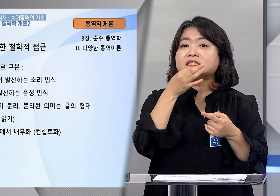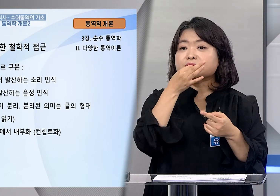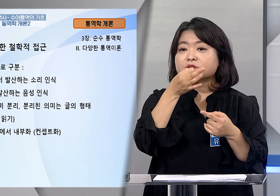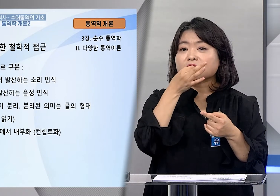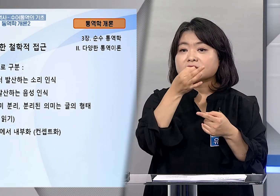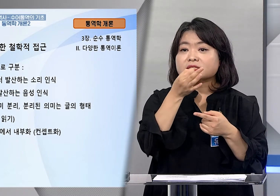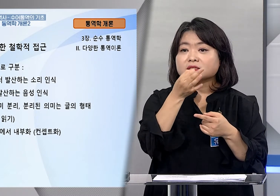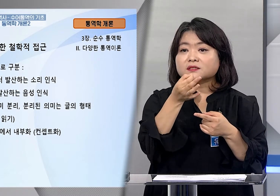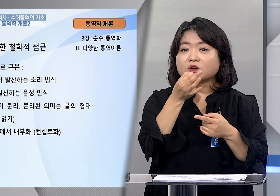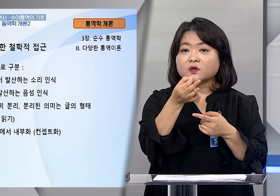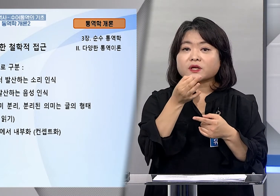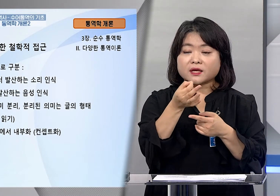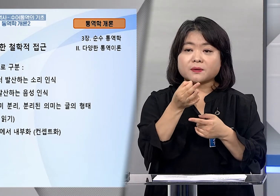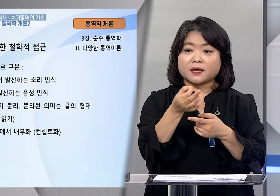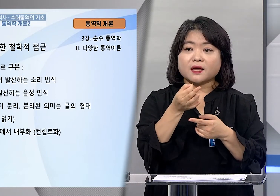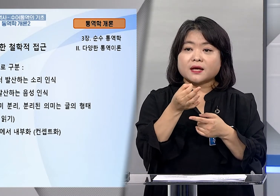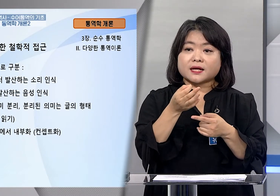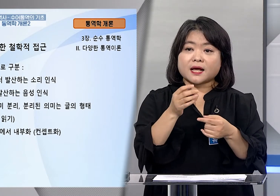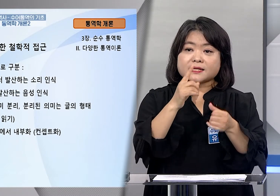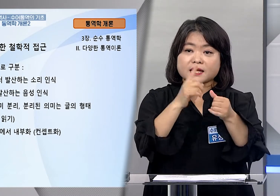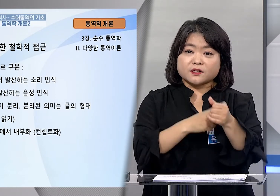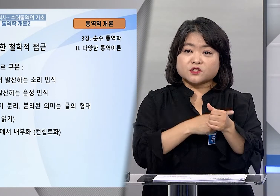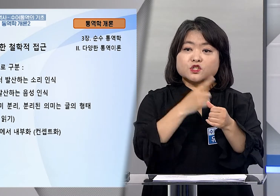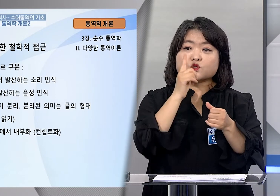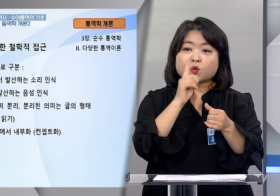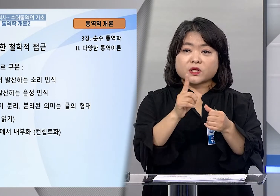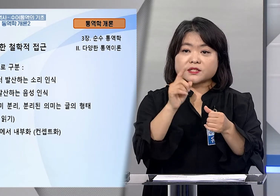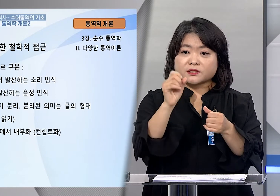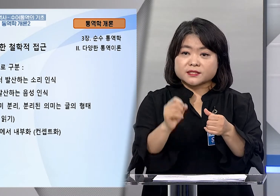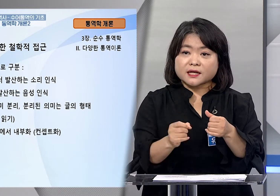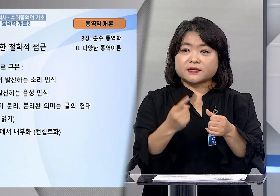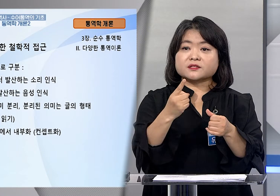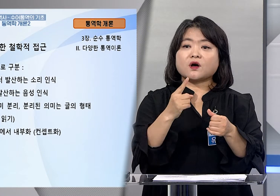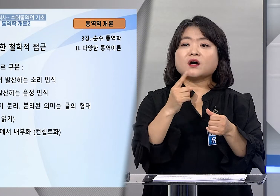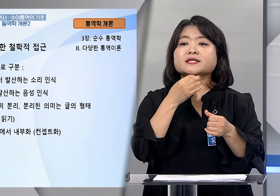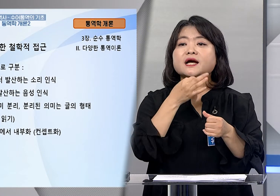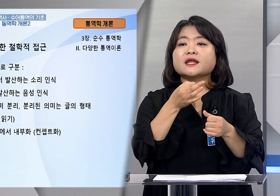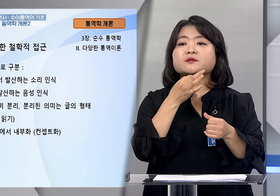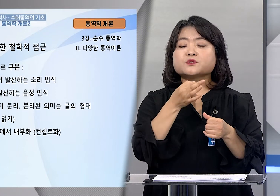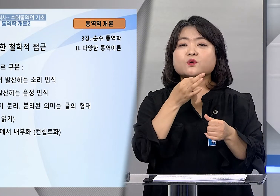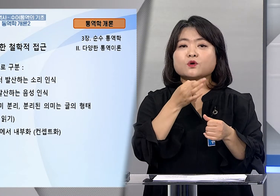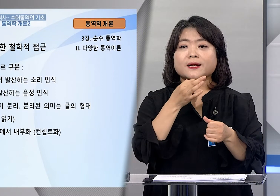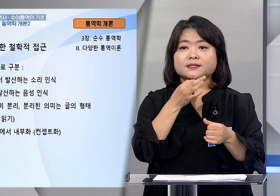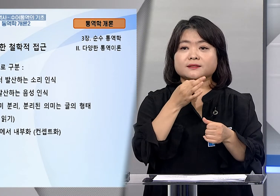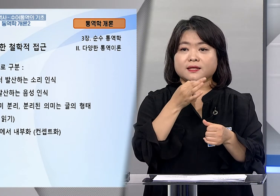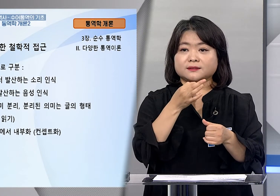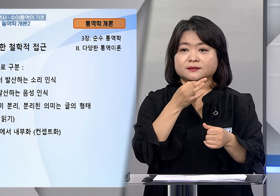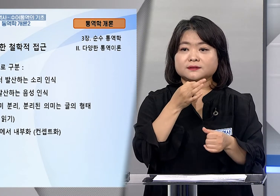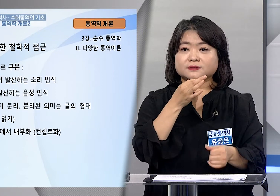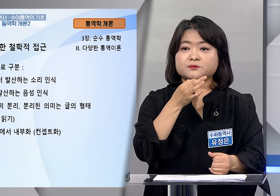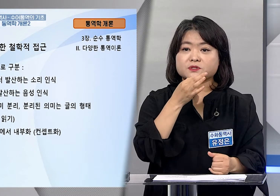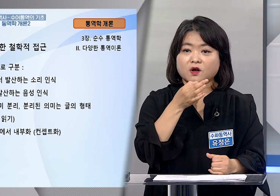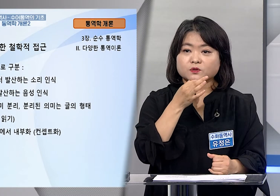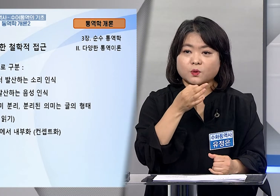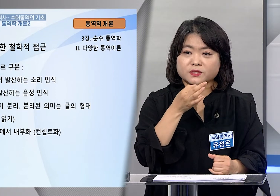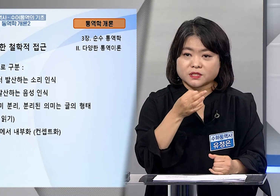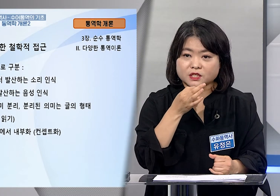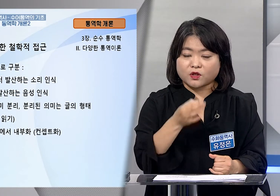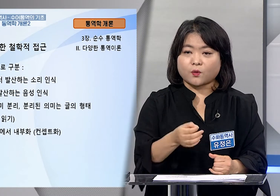음성인식을 언어게임에 그러니까 자연적인 소리에서 시작돼서 인간의 음속으로 발산되는 음성으로 인식이 되고